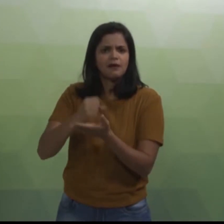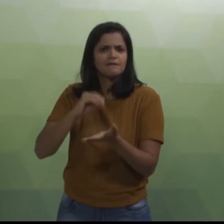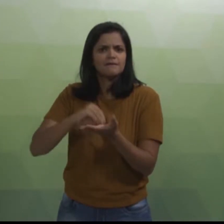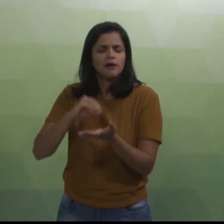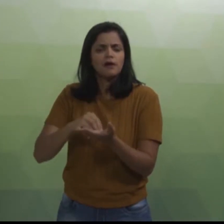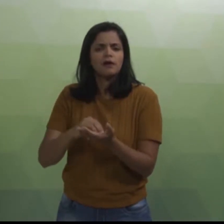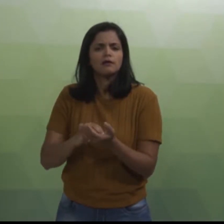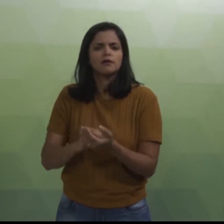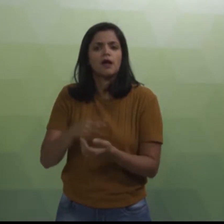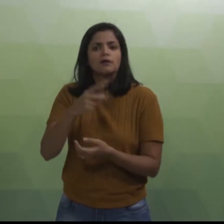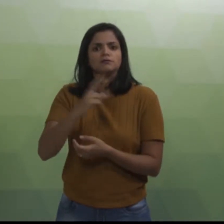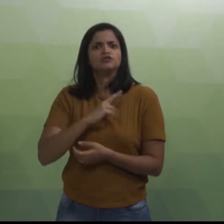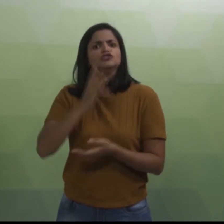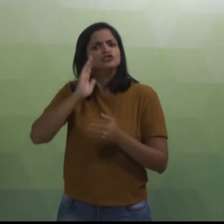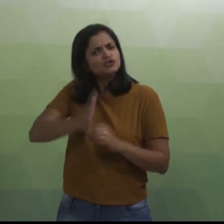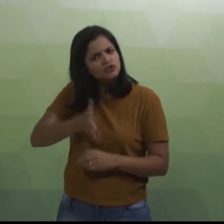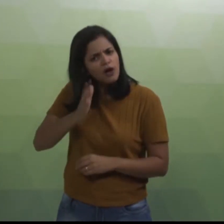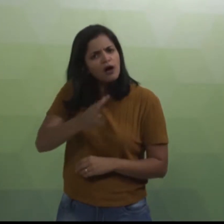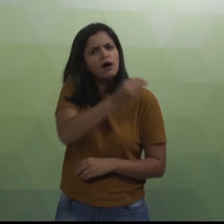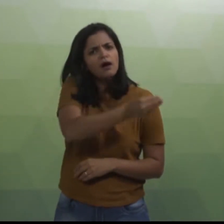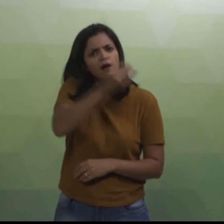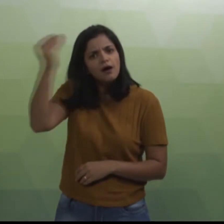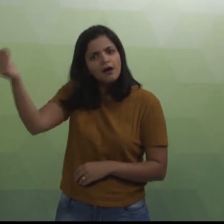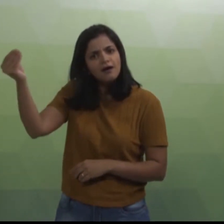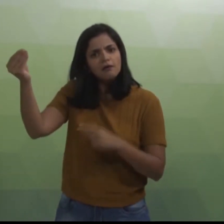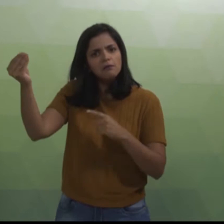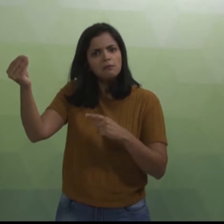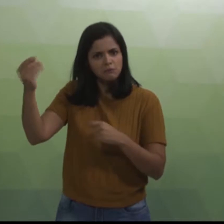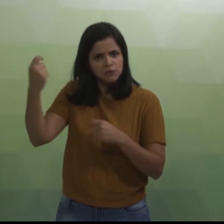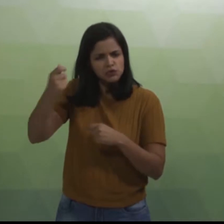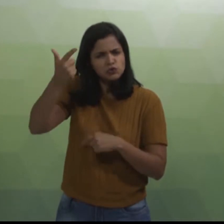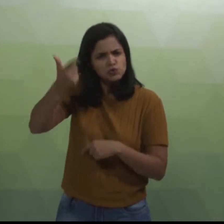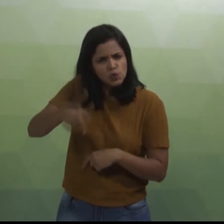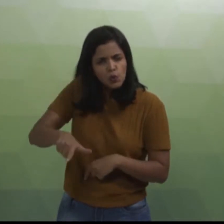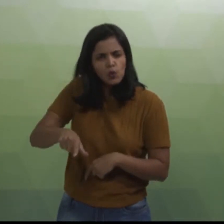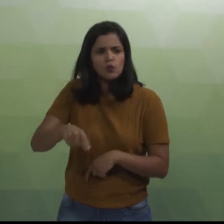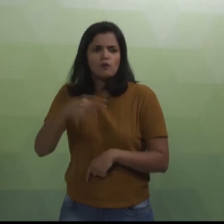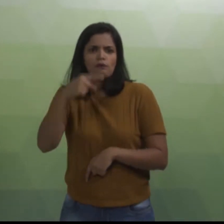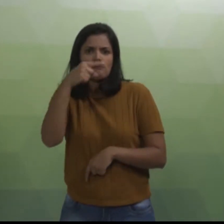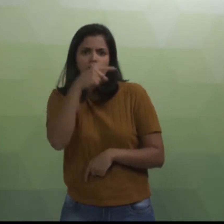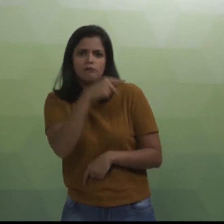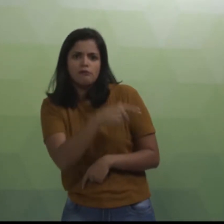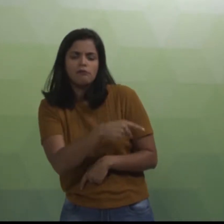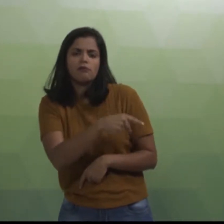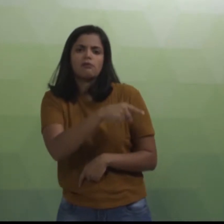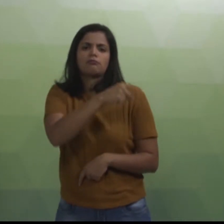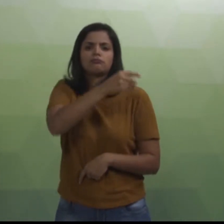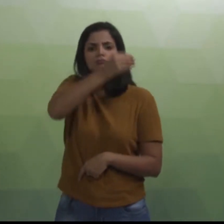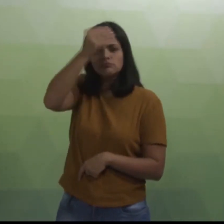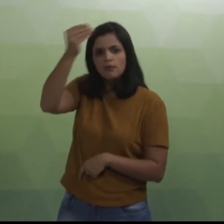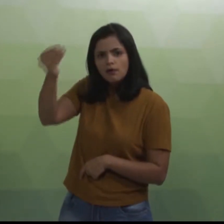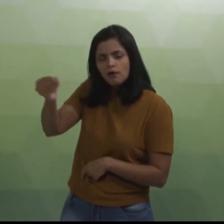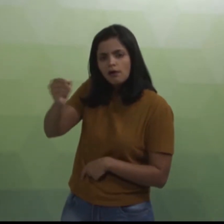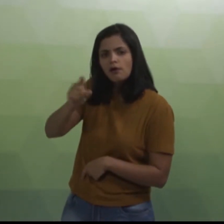verbo entregar, levar ou dar, percebam, o documento foi